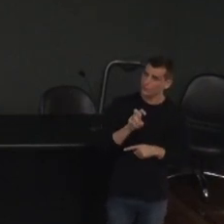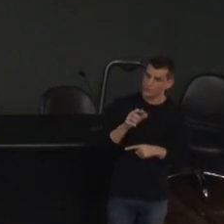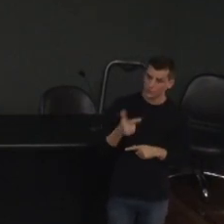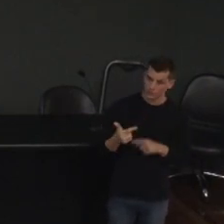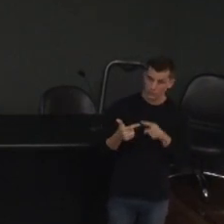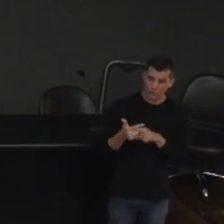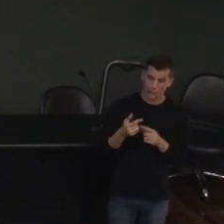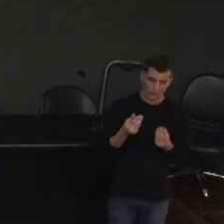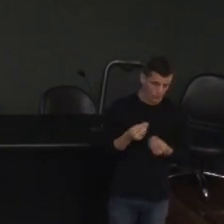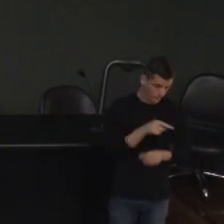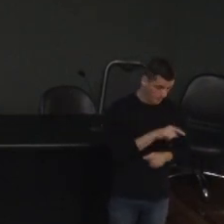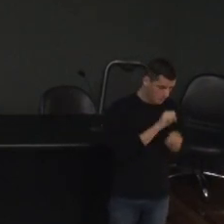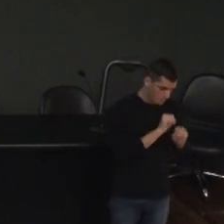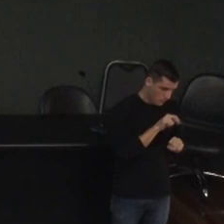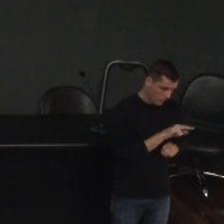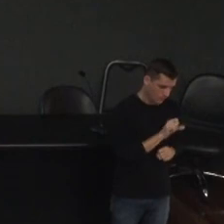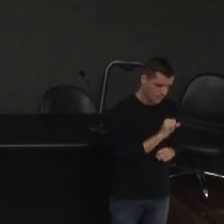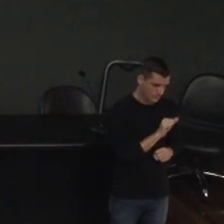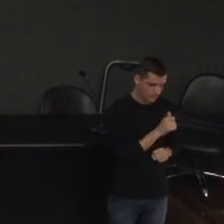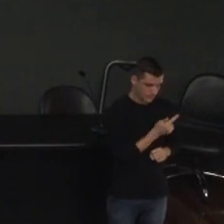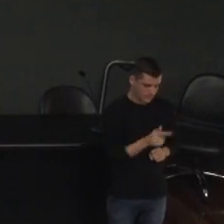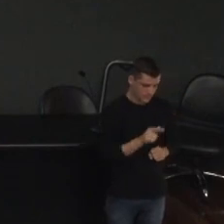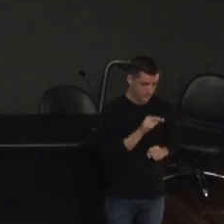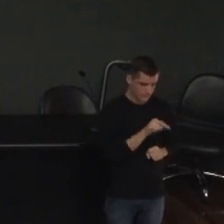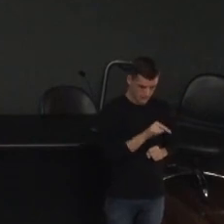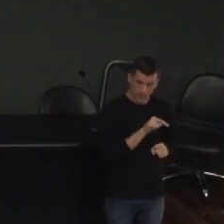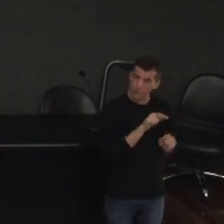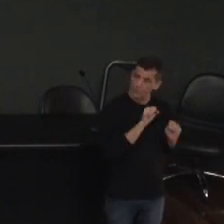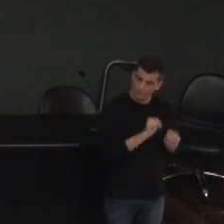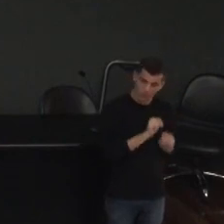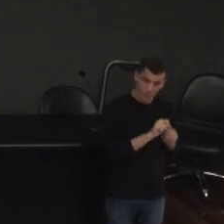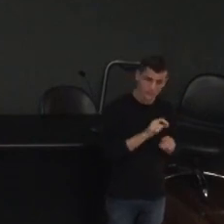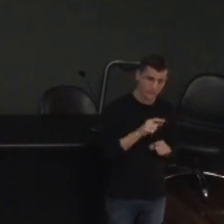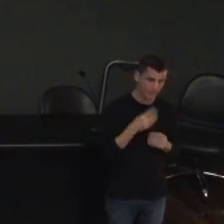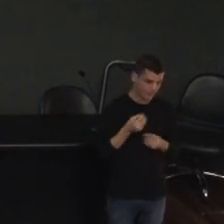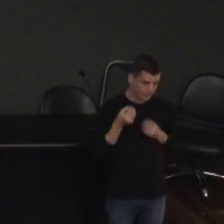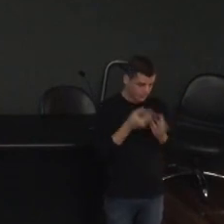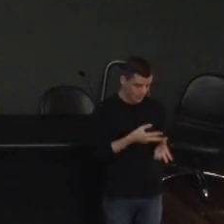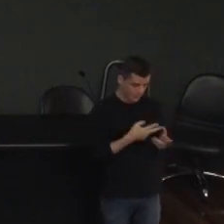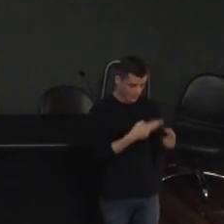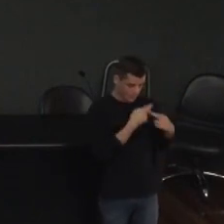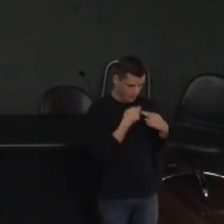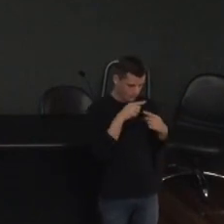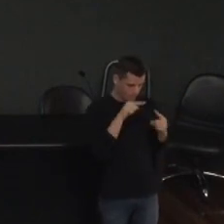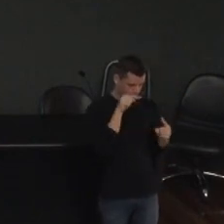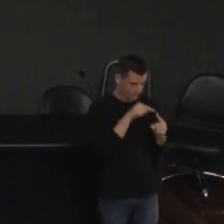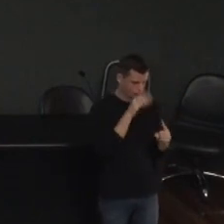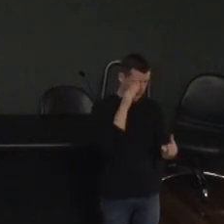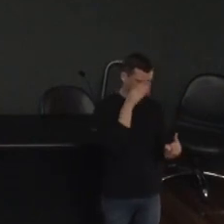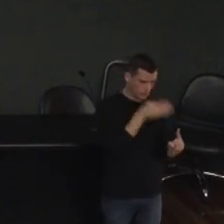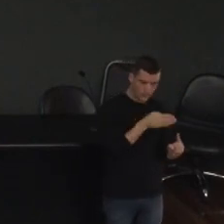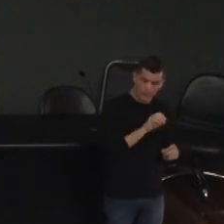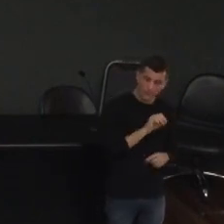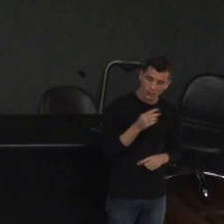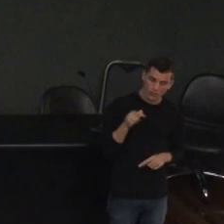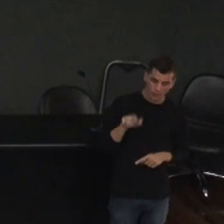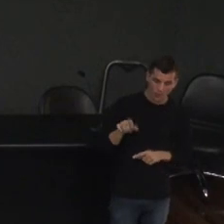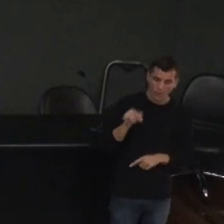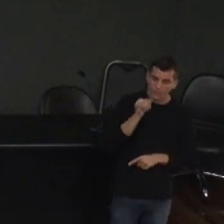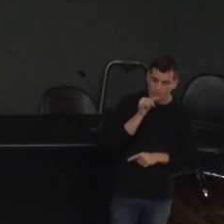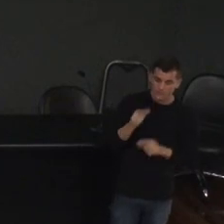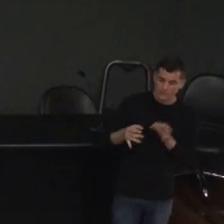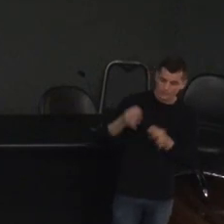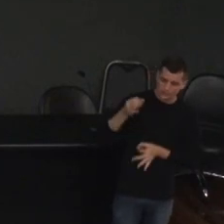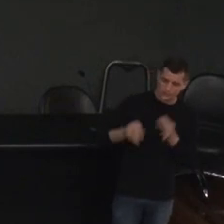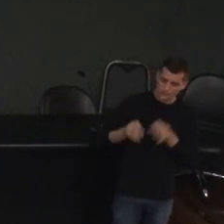uma sanção pelo artigo 42 e ser responsabilizado de forma objetiva e o juiz lá numa decisão